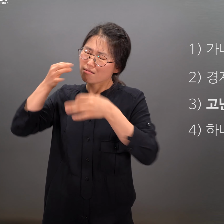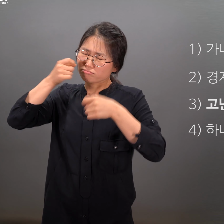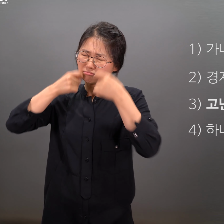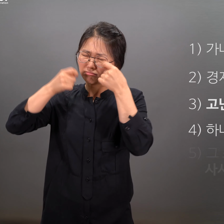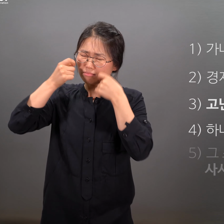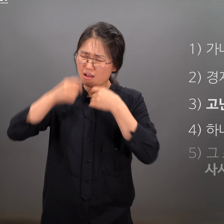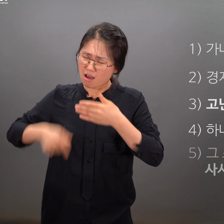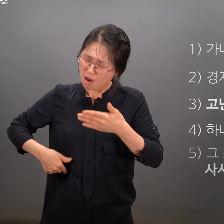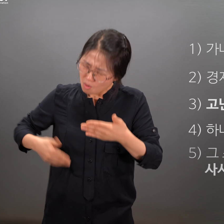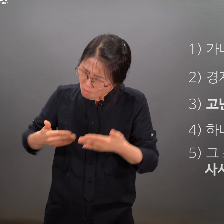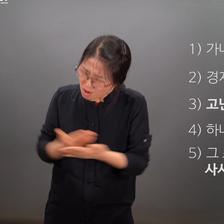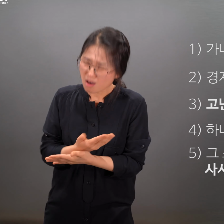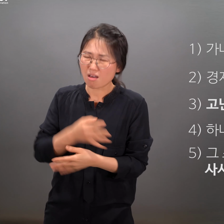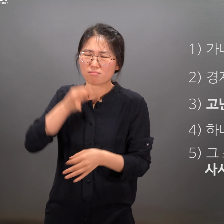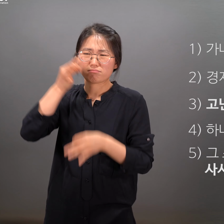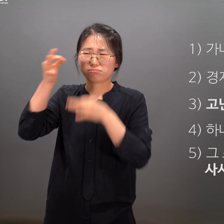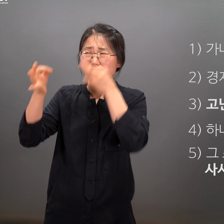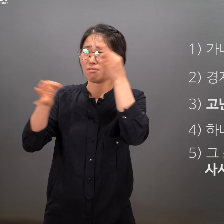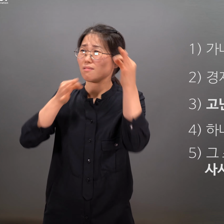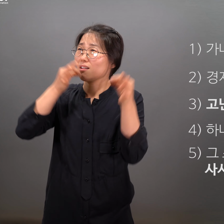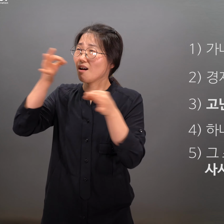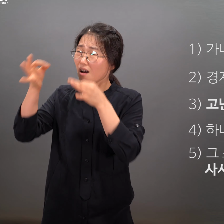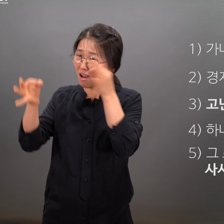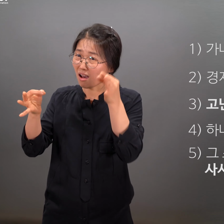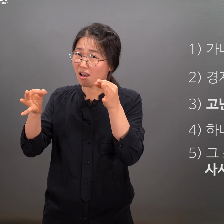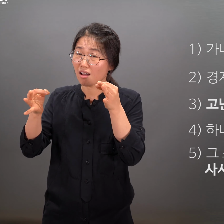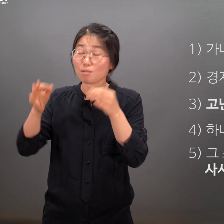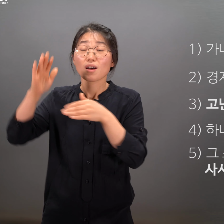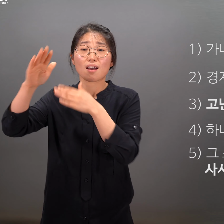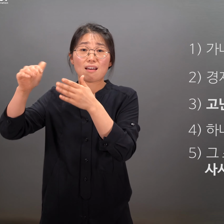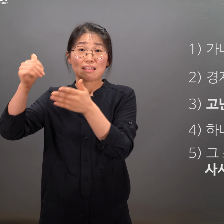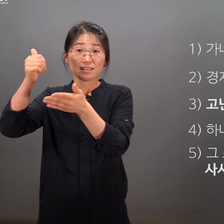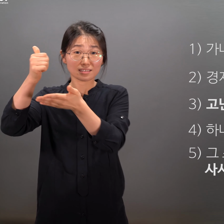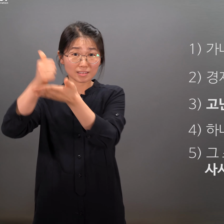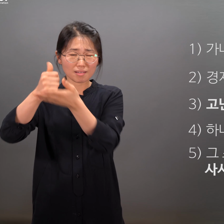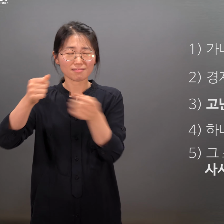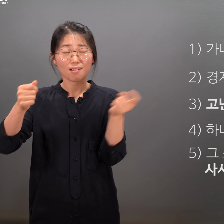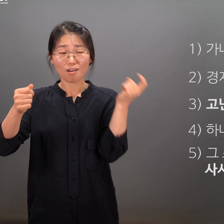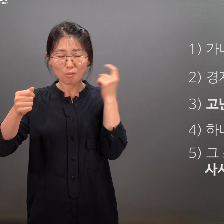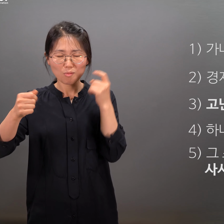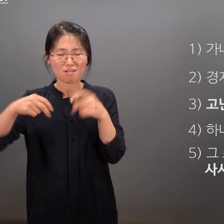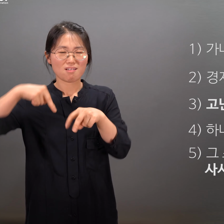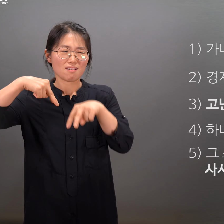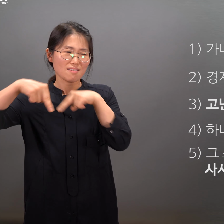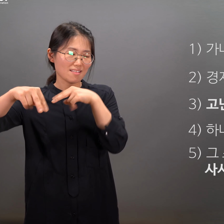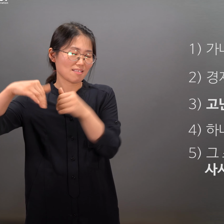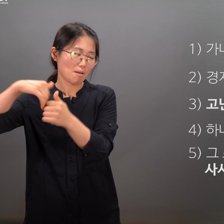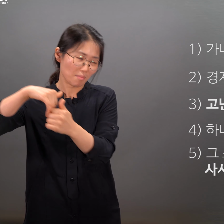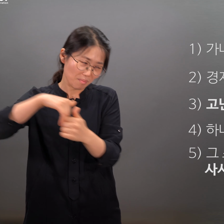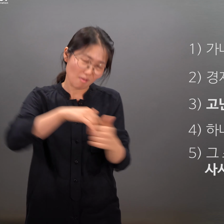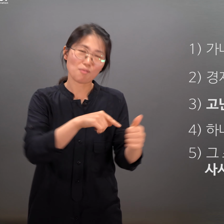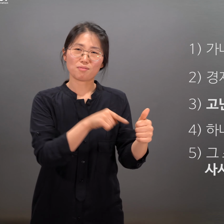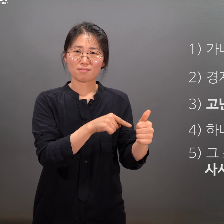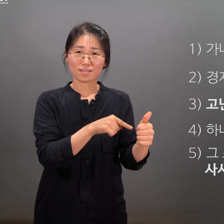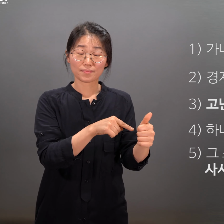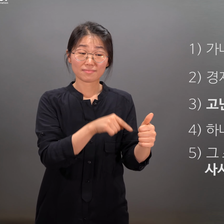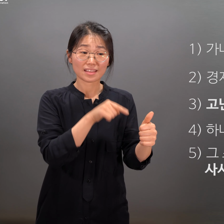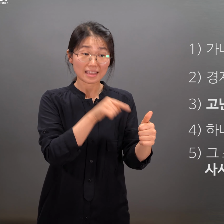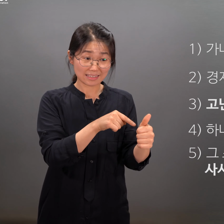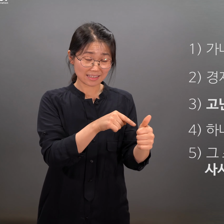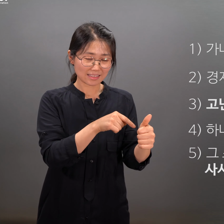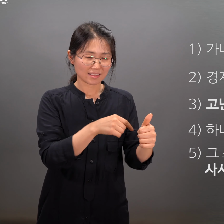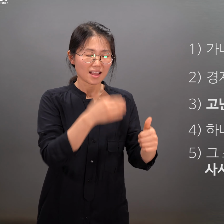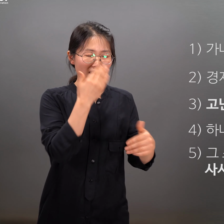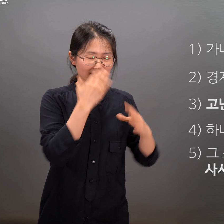울부짖죠. 그러면 참 자비로우신 하나님께서 울부짖음을 들으시고 사사를 보내주십니다. 그리고 하나님이 보내신